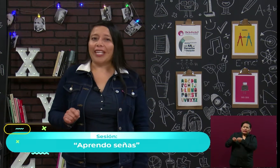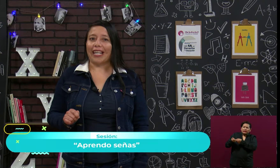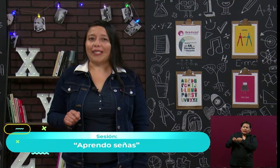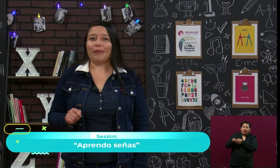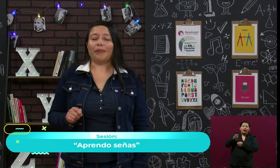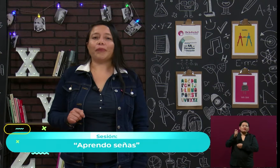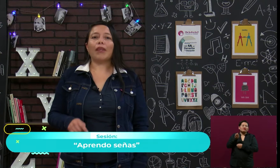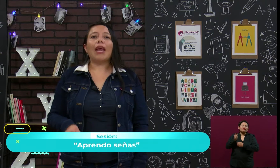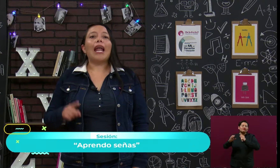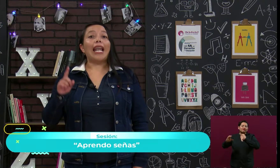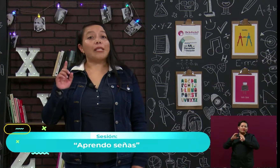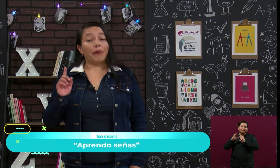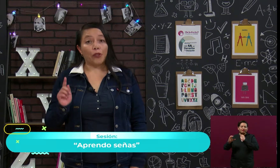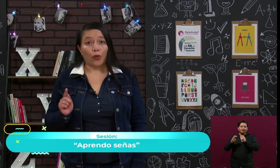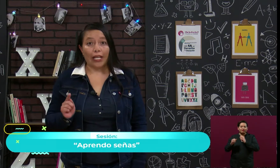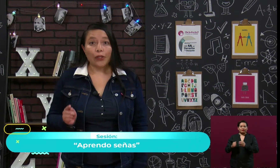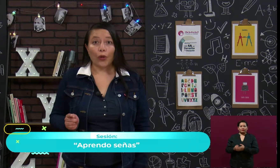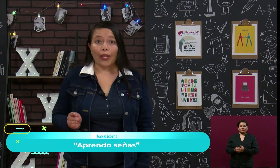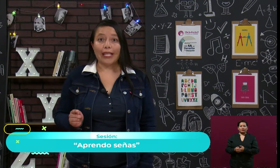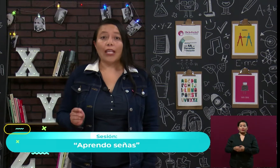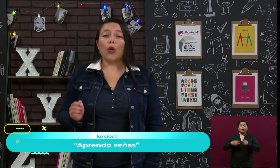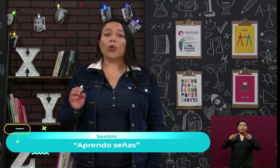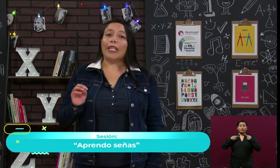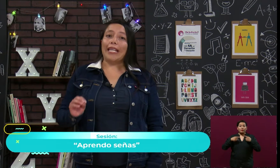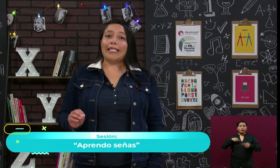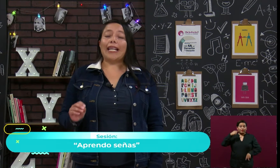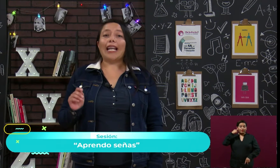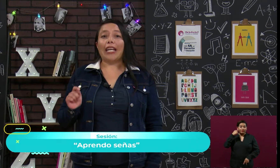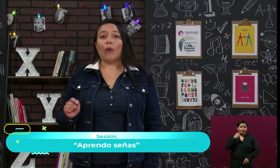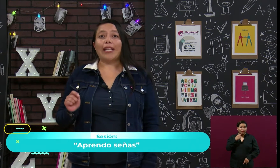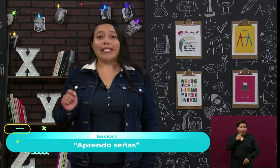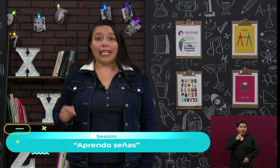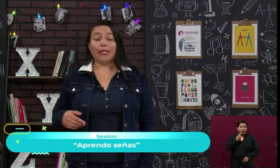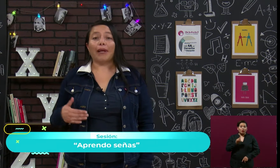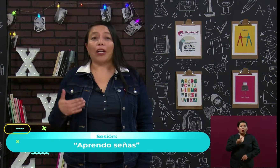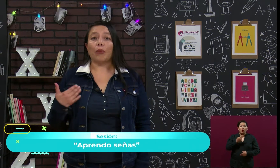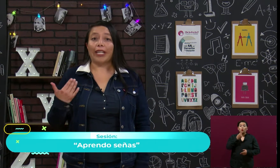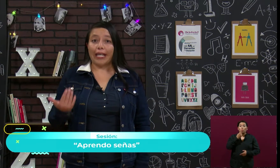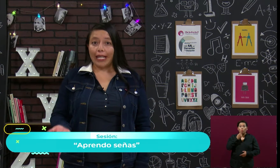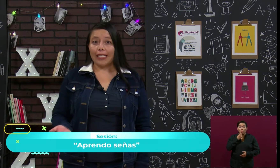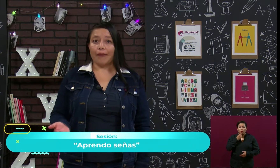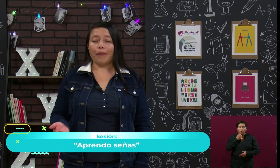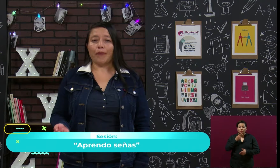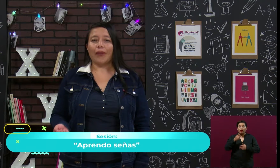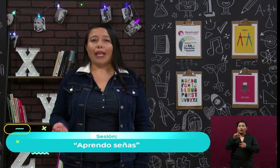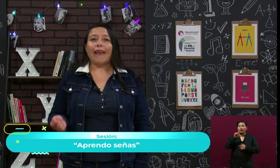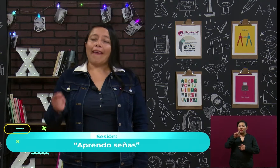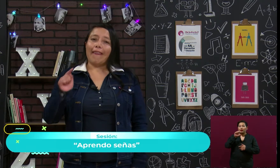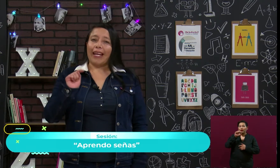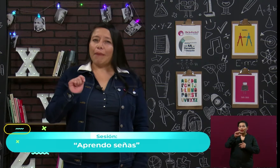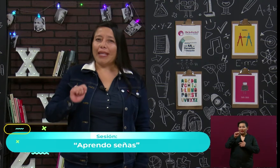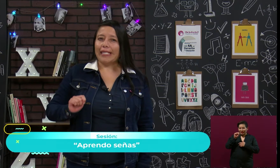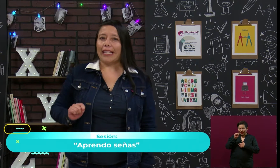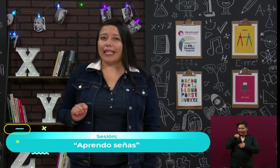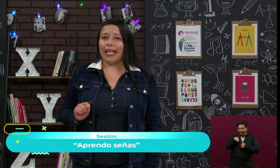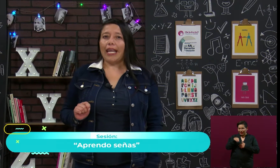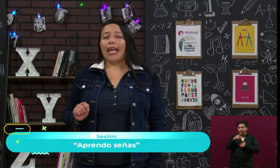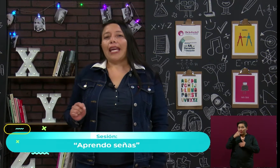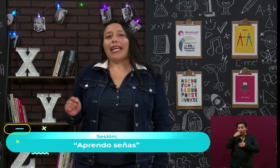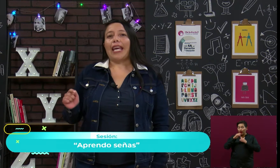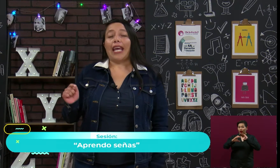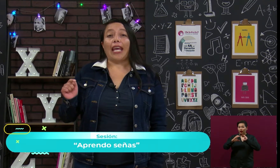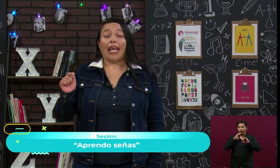te comunicas. Las personas sordas utilizan la lengua de señas para comunicarse. Déjame